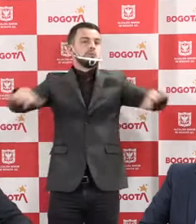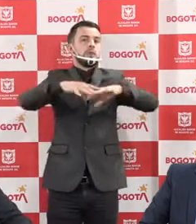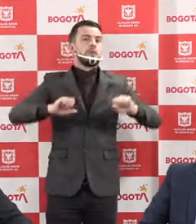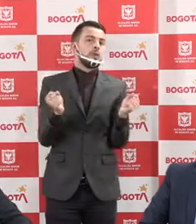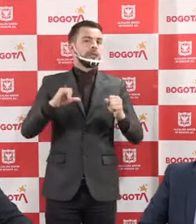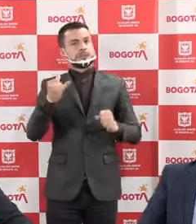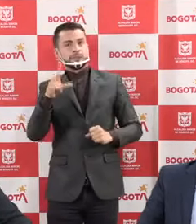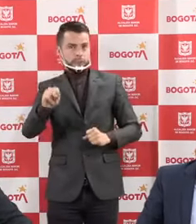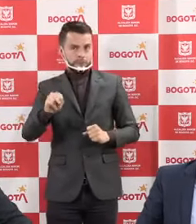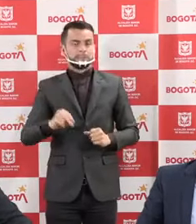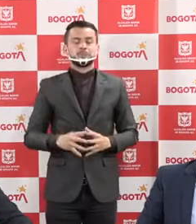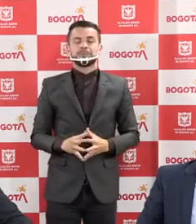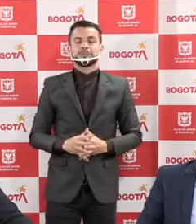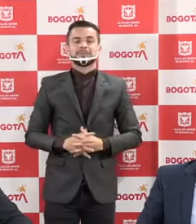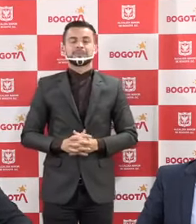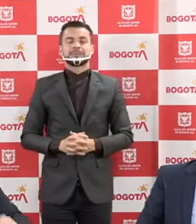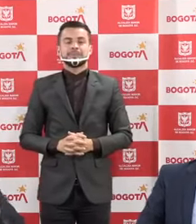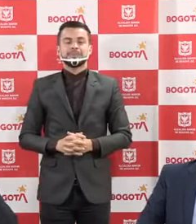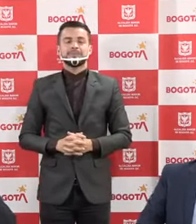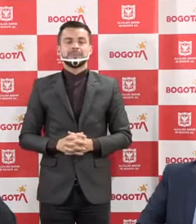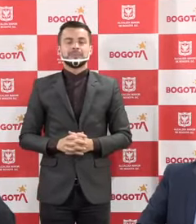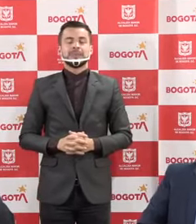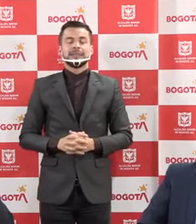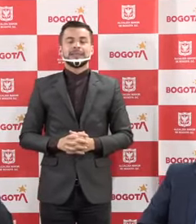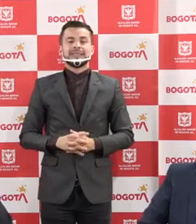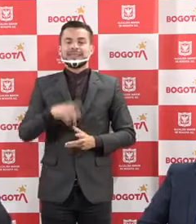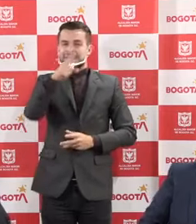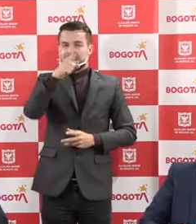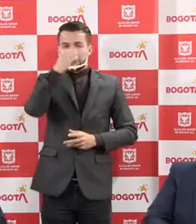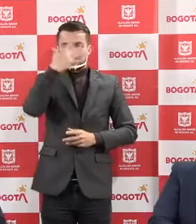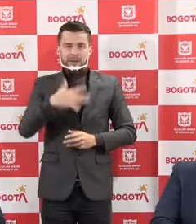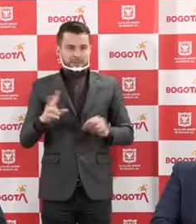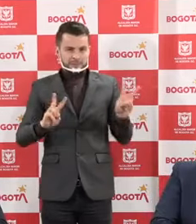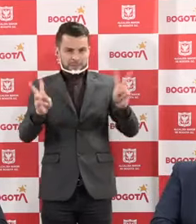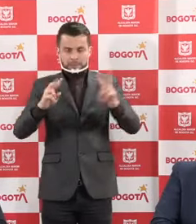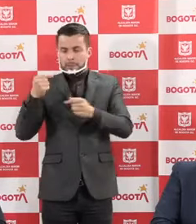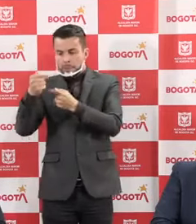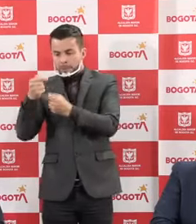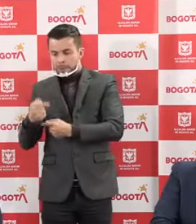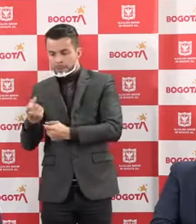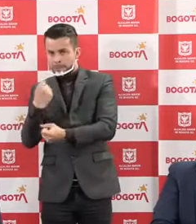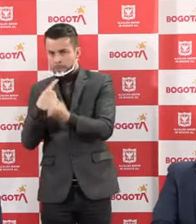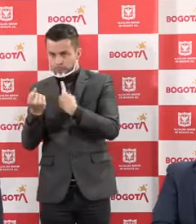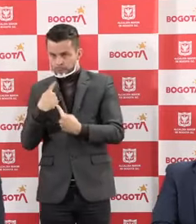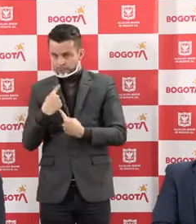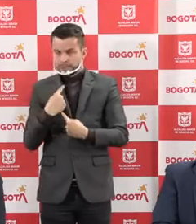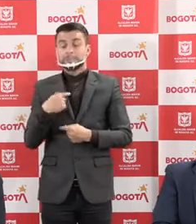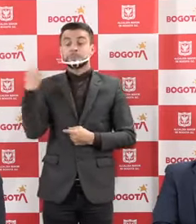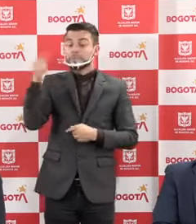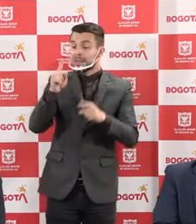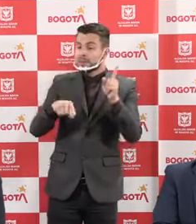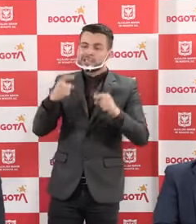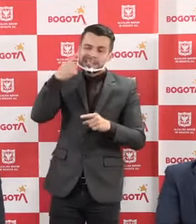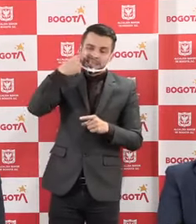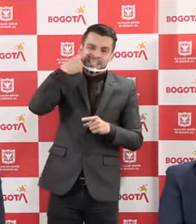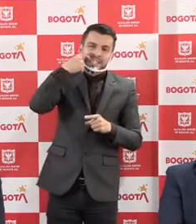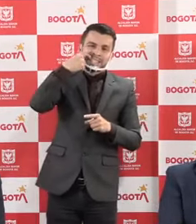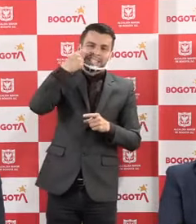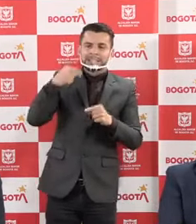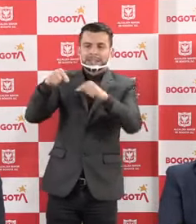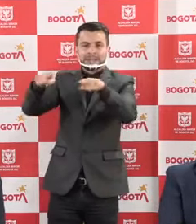nos están preguntando ciudadanos desde el facebook live propietarios y trabajadores de consultorios odontológicos pueden funcionar